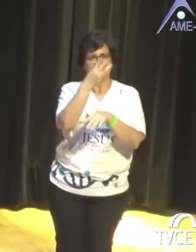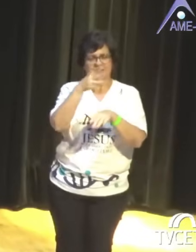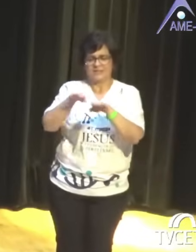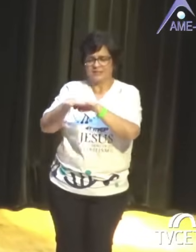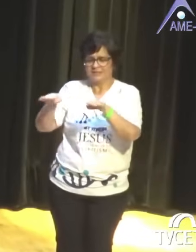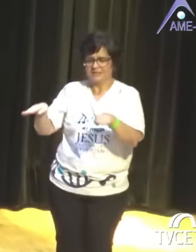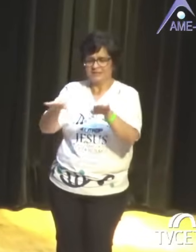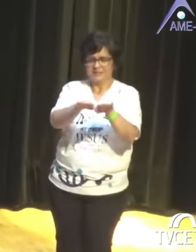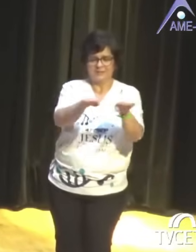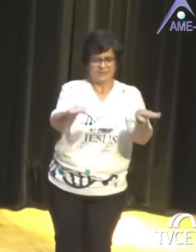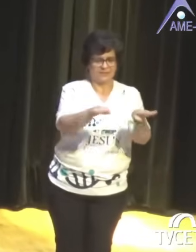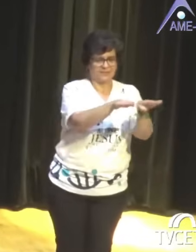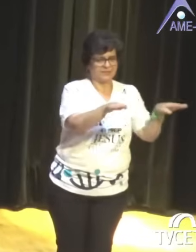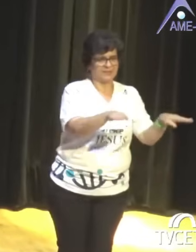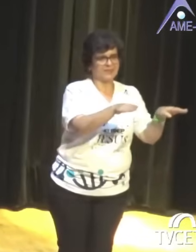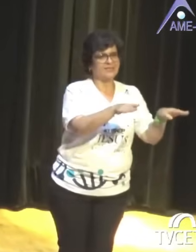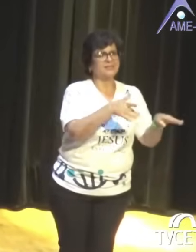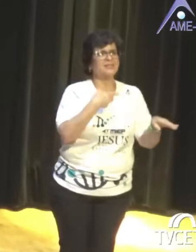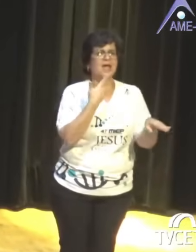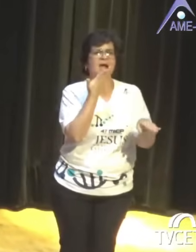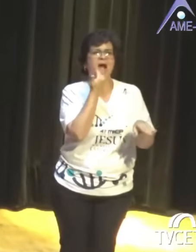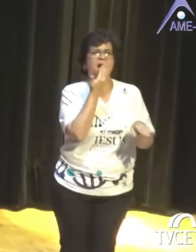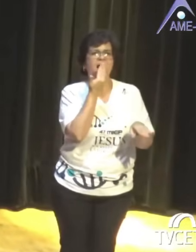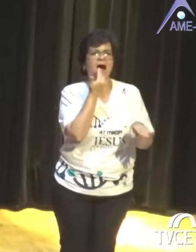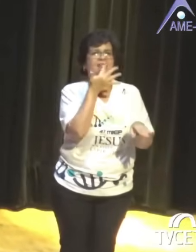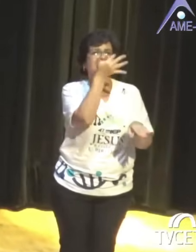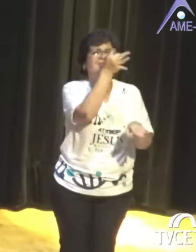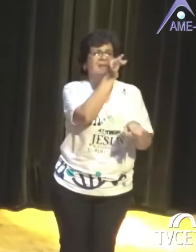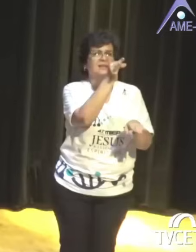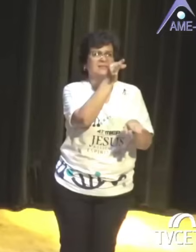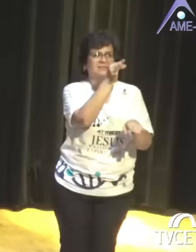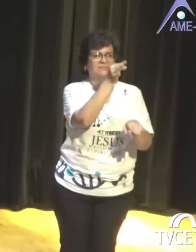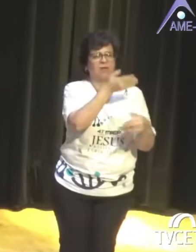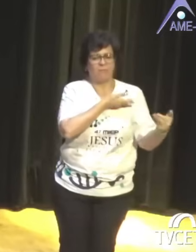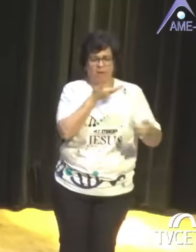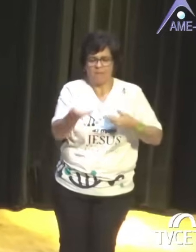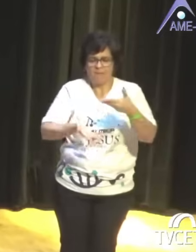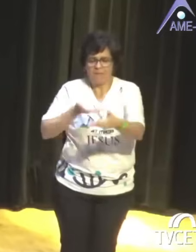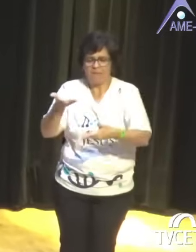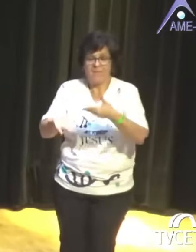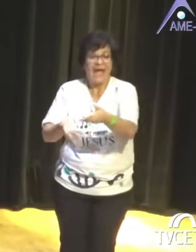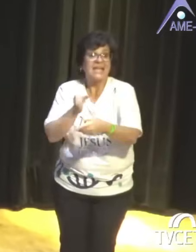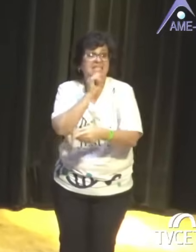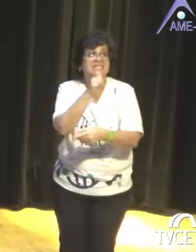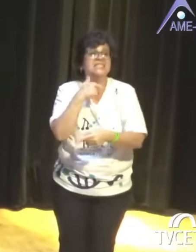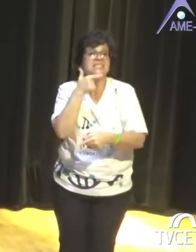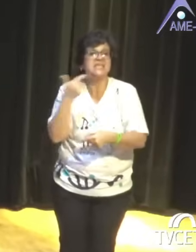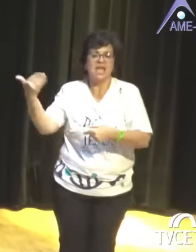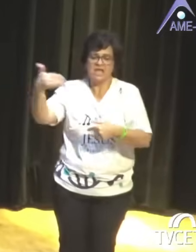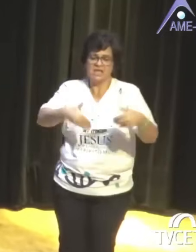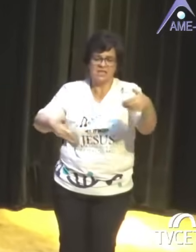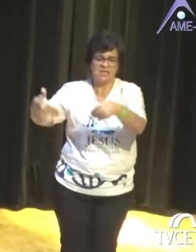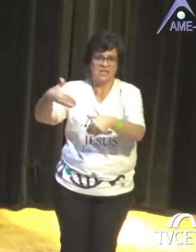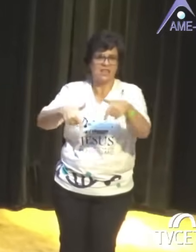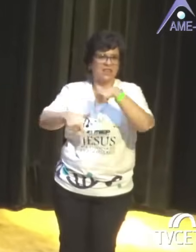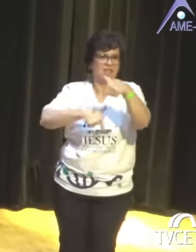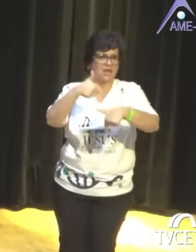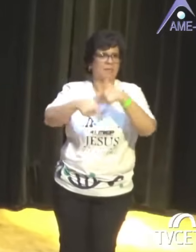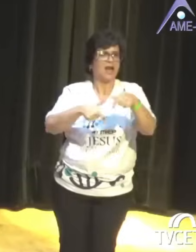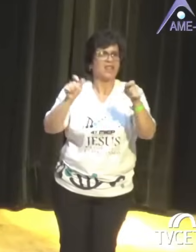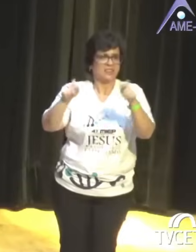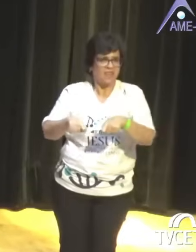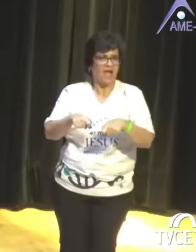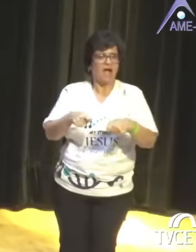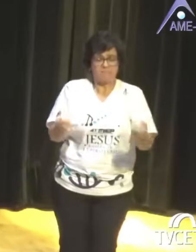serve 10 refeições por dia você acha que Se ninguém for lá trabalhar a